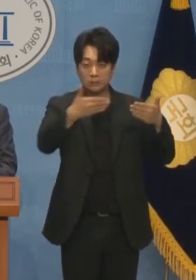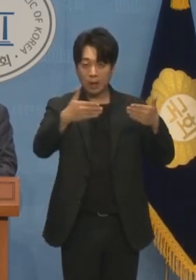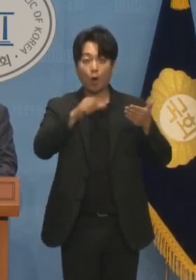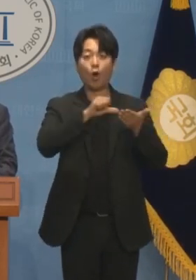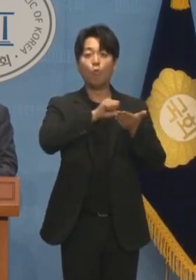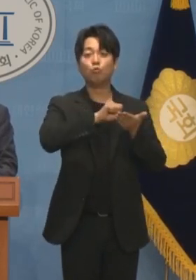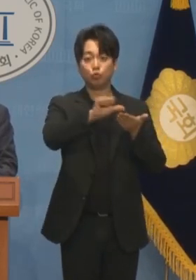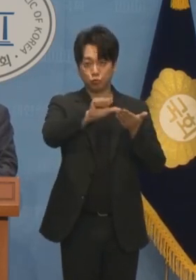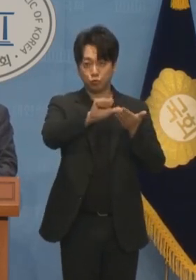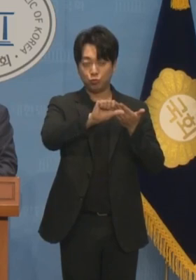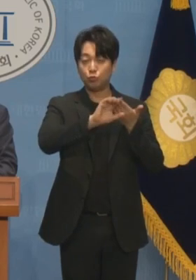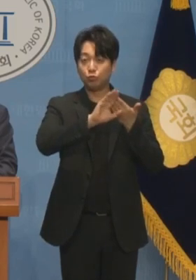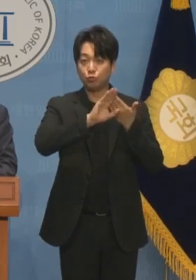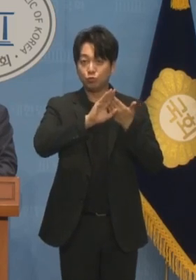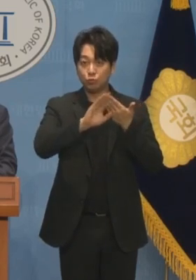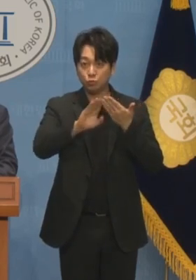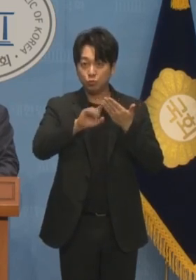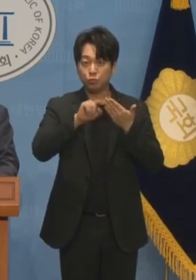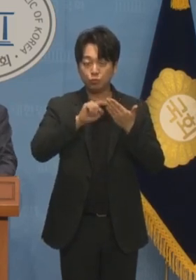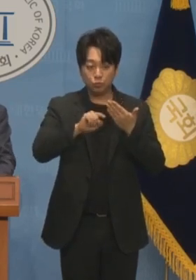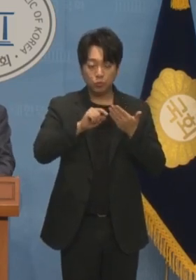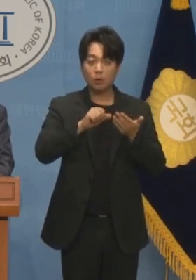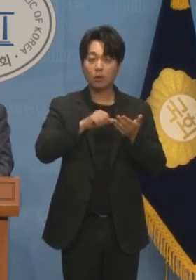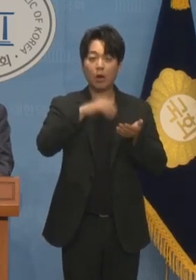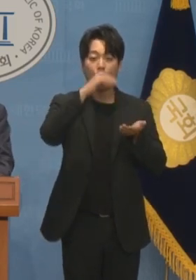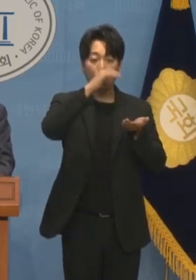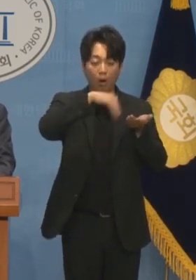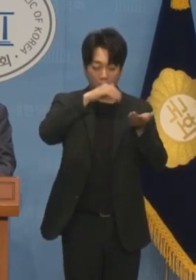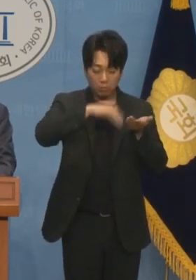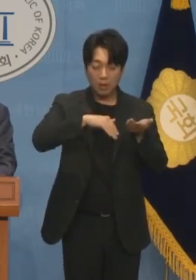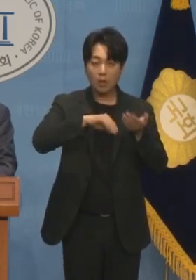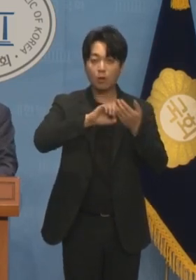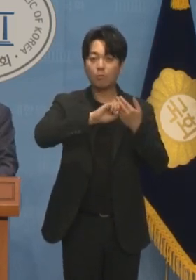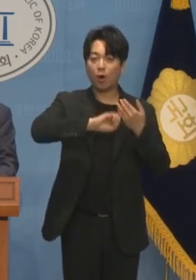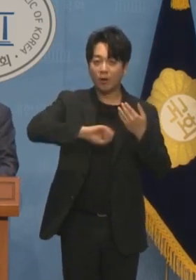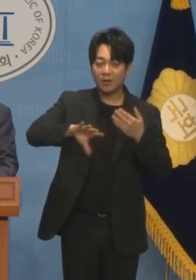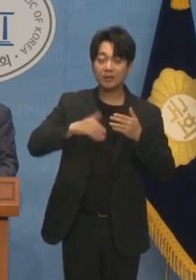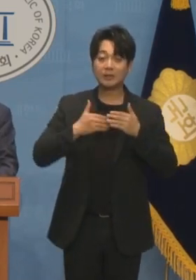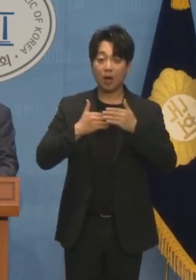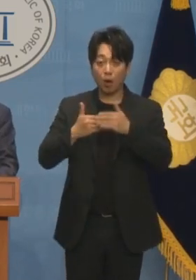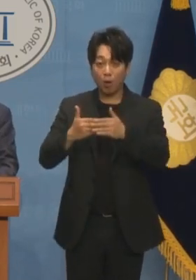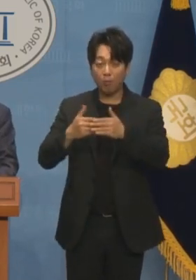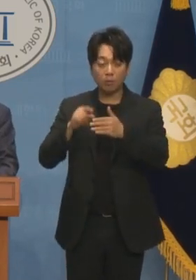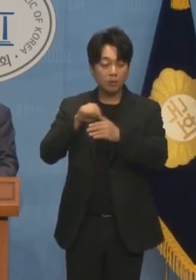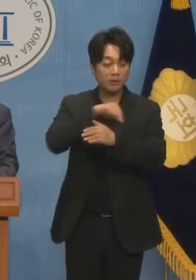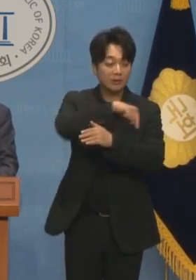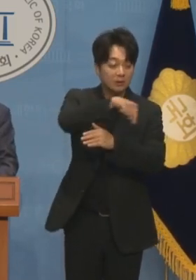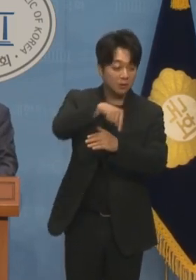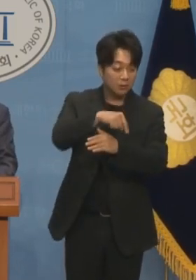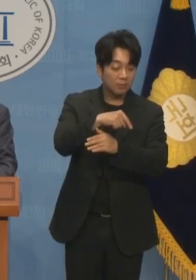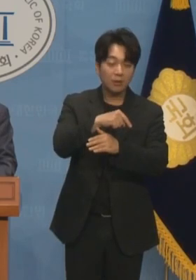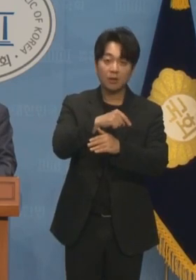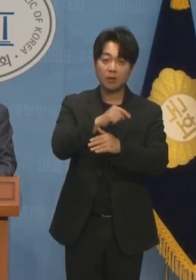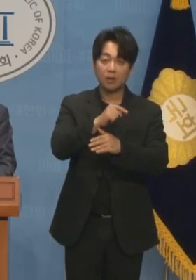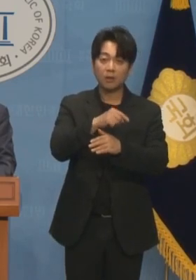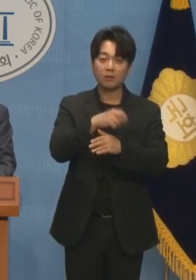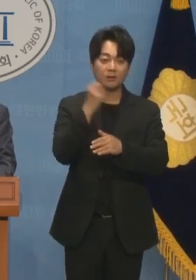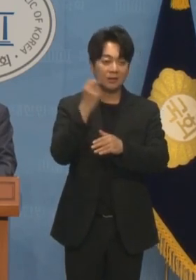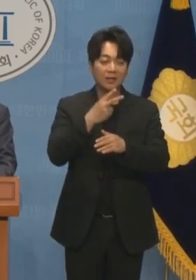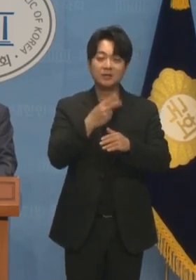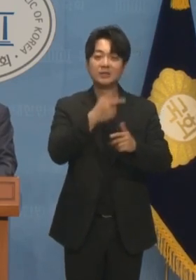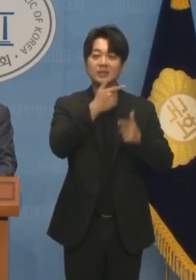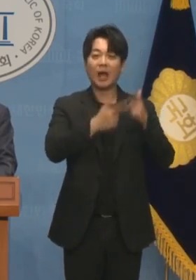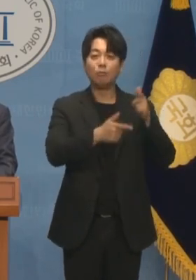폐기물을 내다버리는 작업, 담장이 있던 자리에 큰 나무들을 심는 작업, 덤프